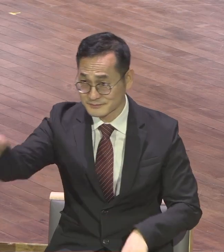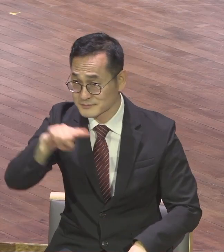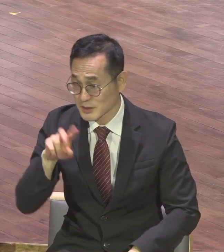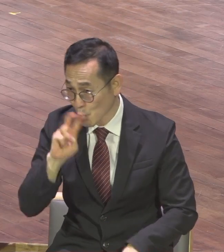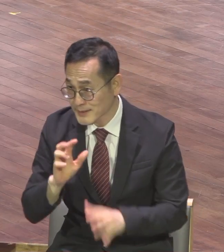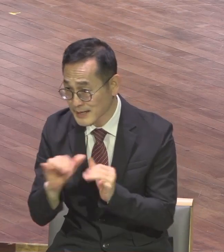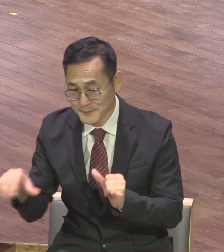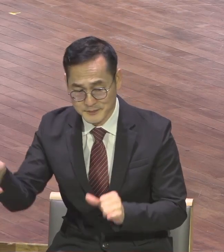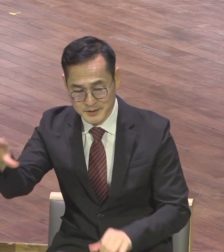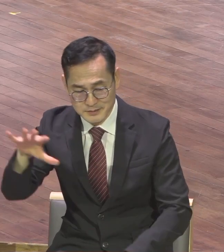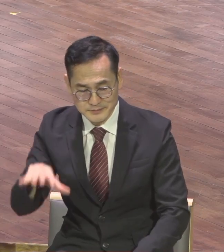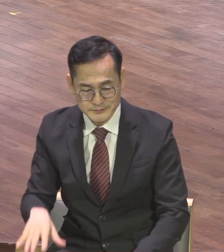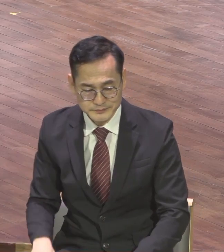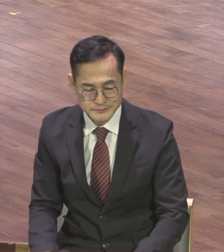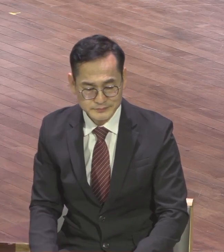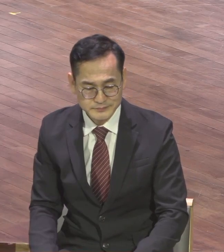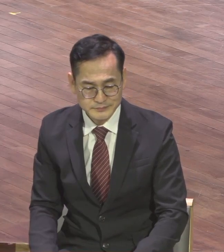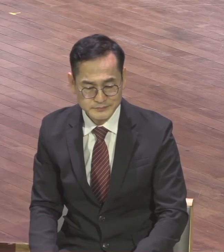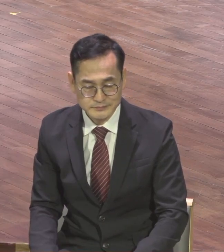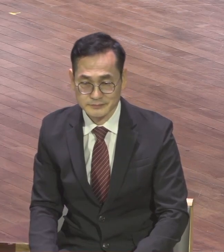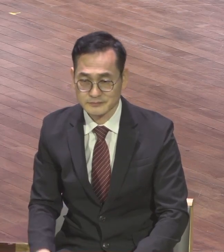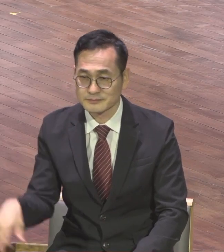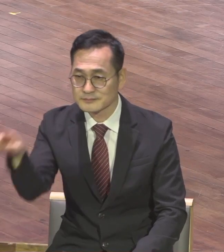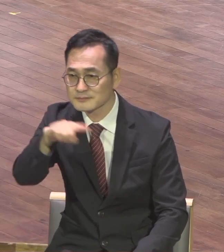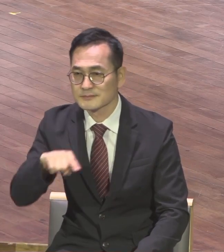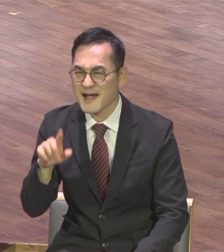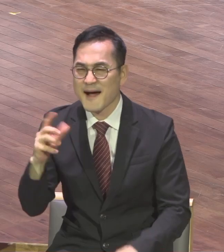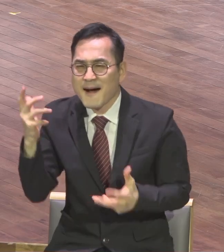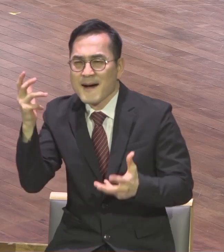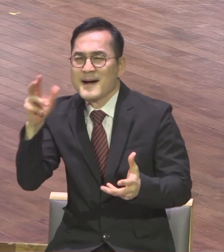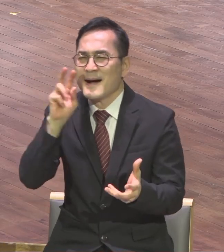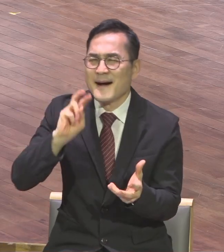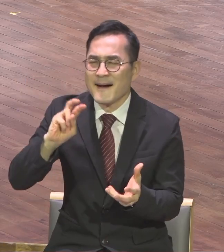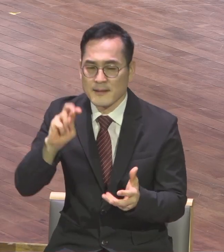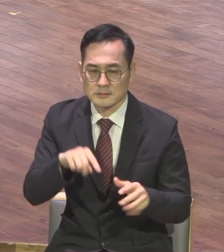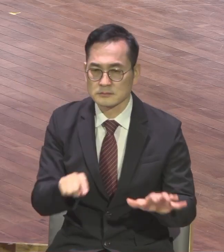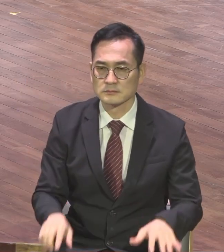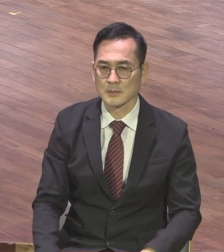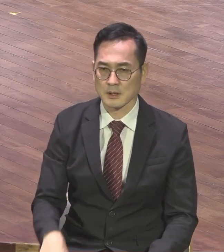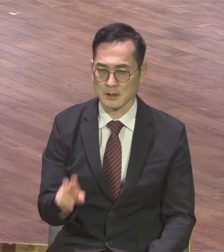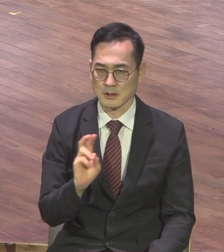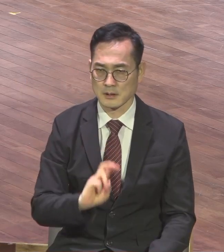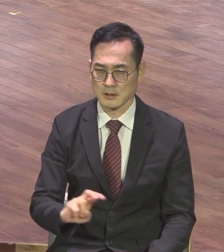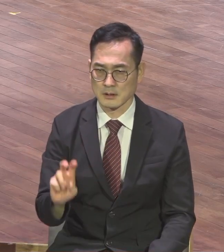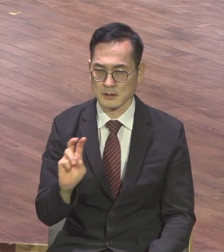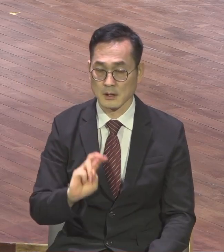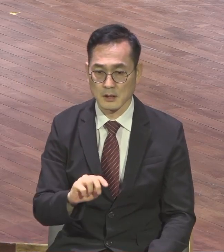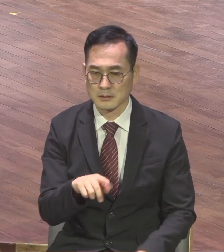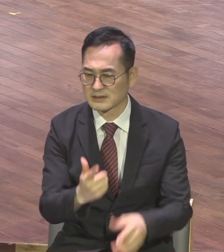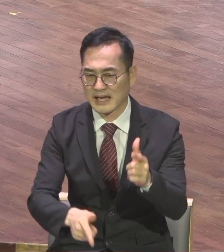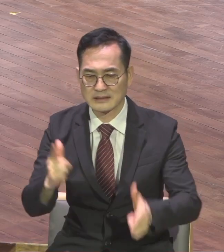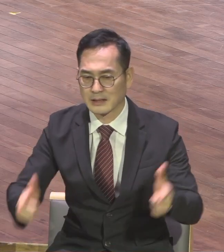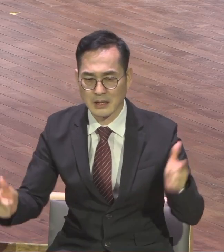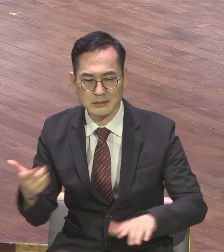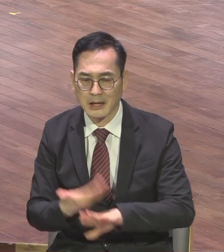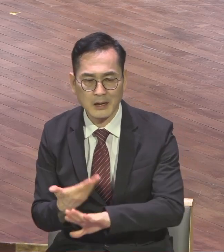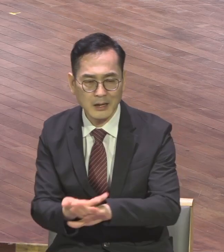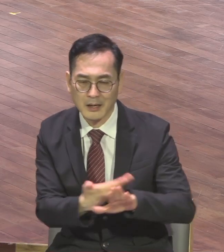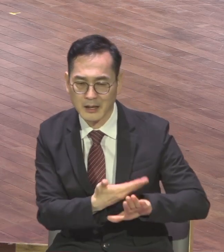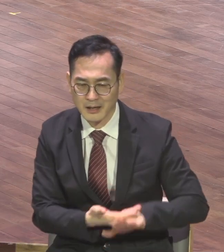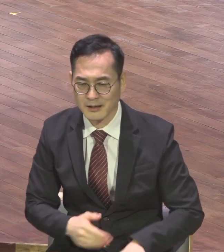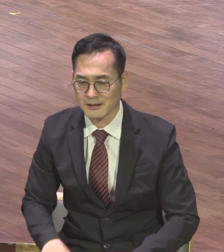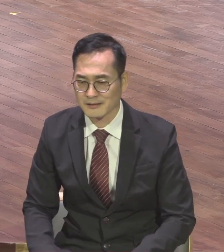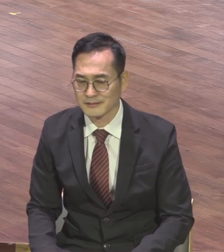부르는 분들도 있고 어떤 사람은 가사만 이렇게 가사만 야 그렇게 차이가 나구나.